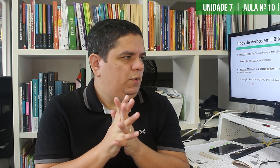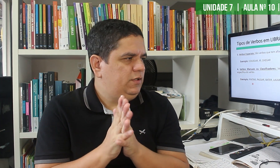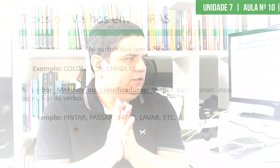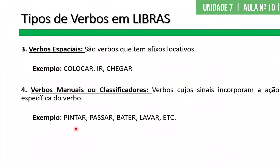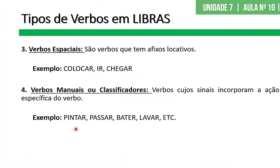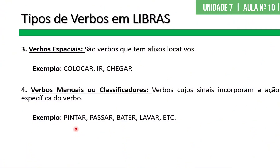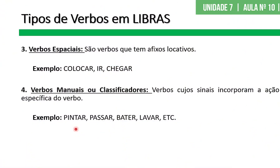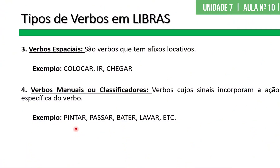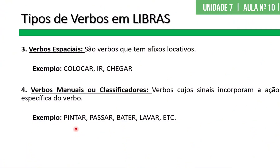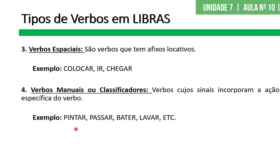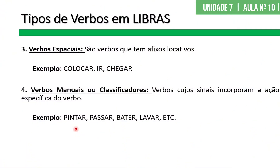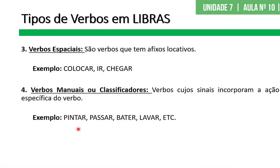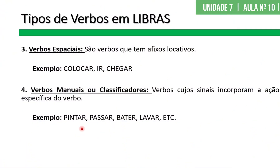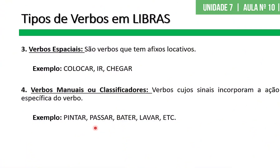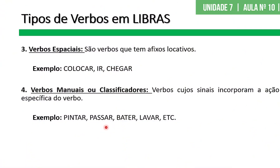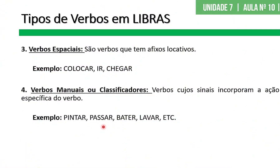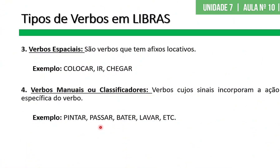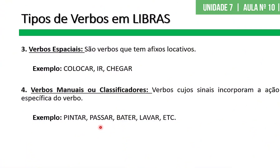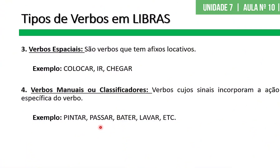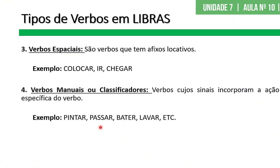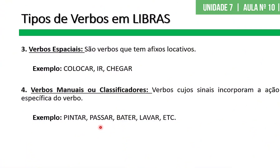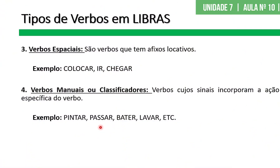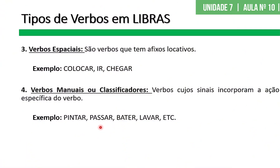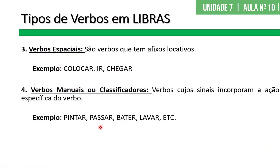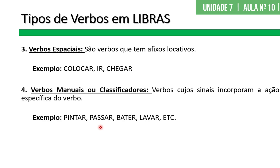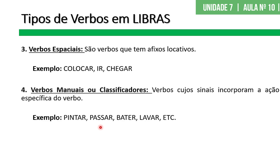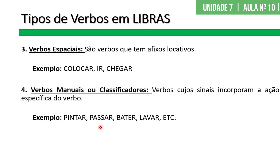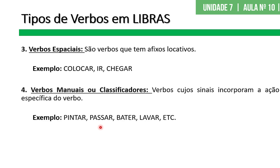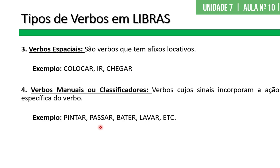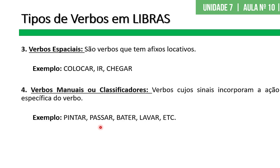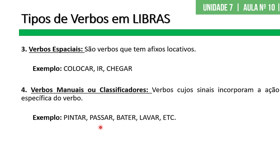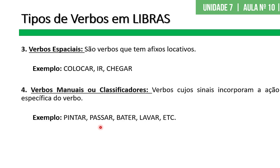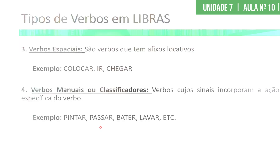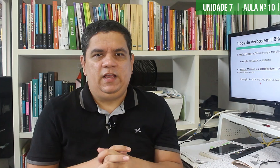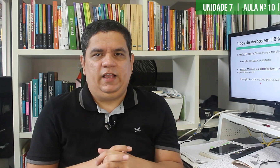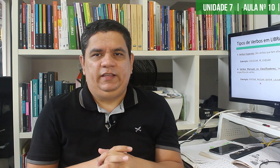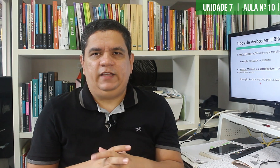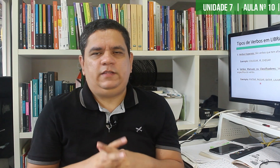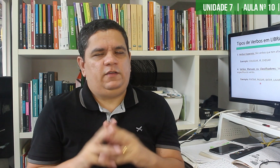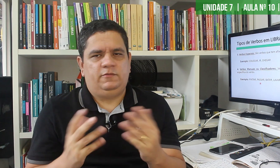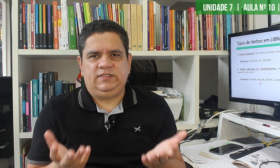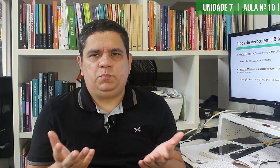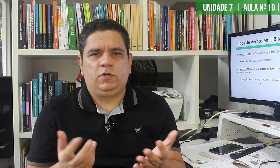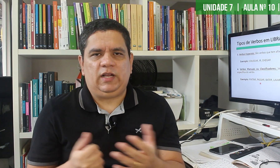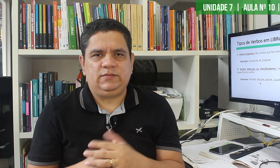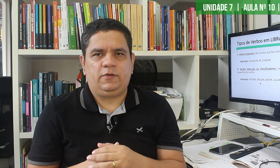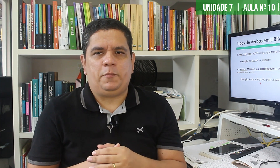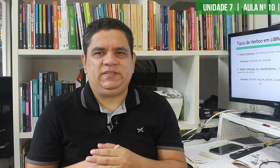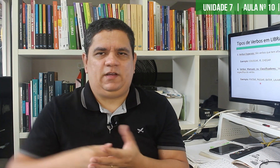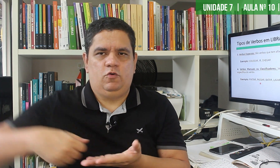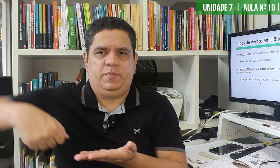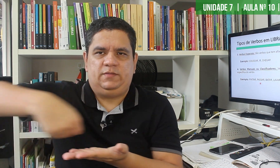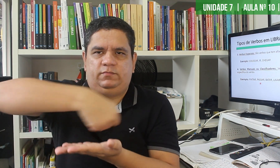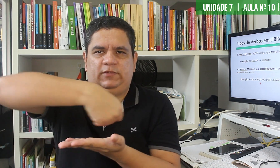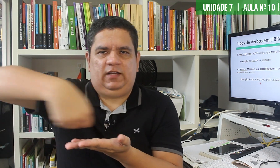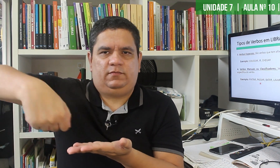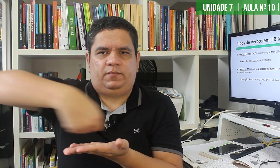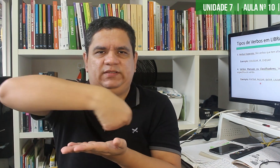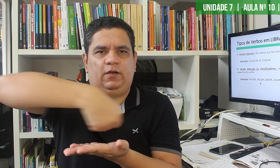Depois eu tenho o verbo passar, por exemplo. Tá? O verbo passar. E aí tem um exemplo clássico que é o passar roupa, tá? Passar